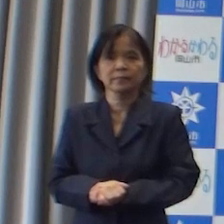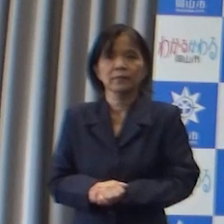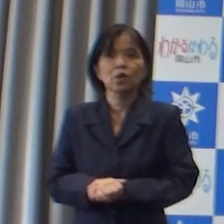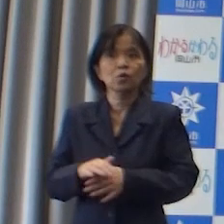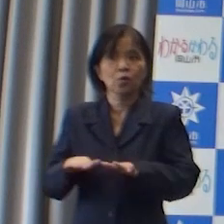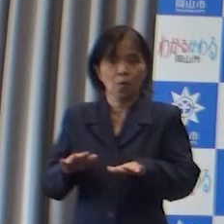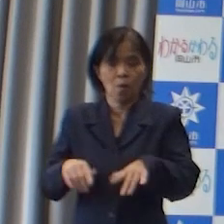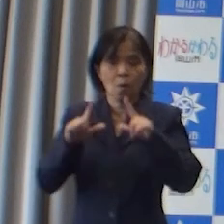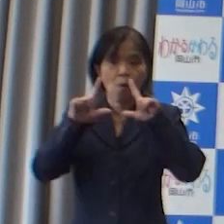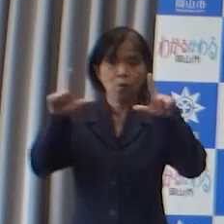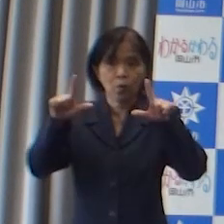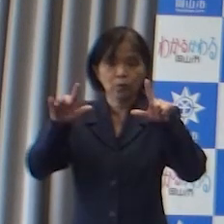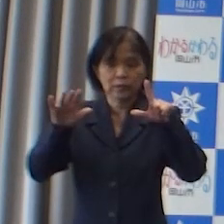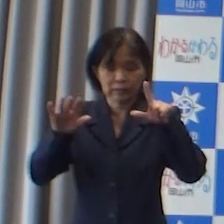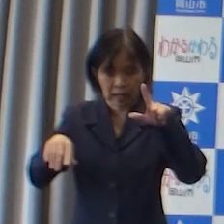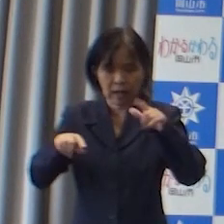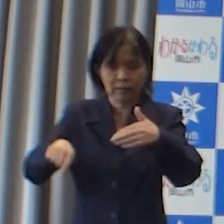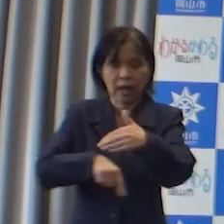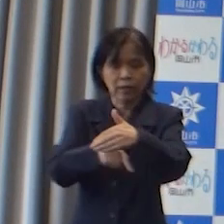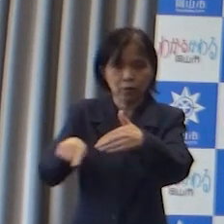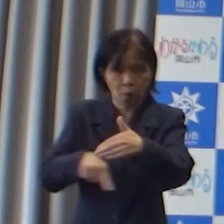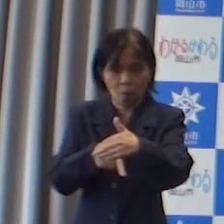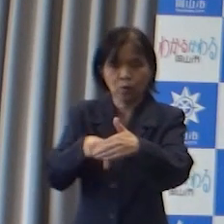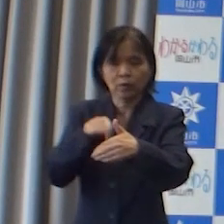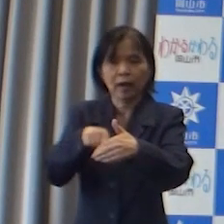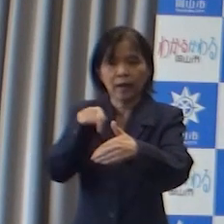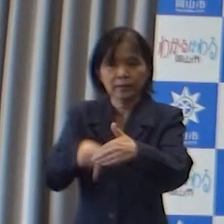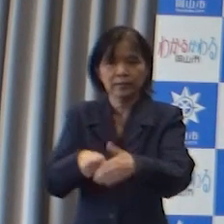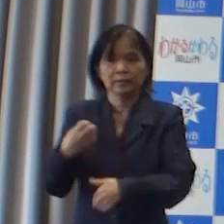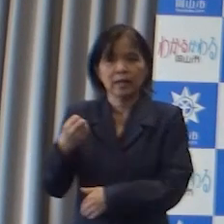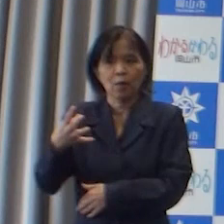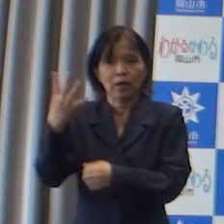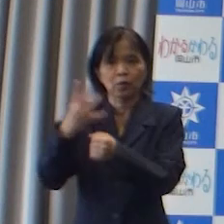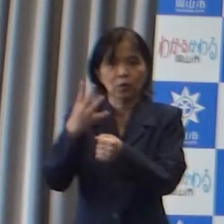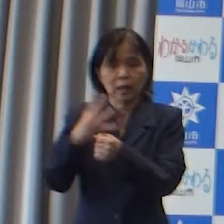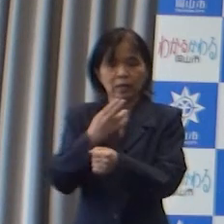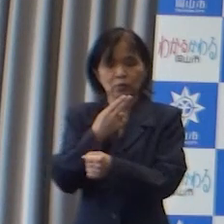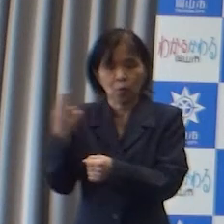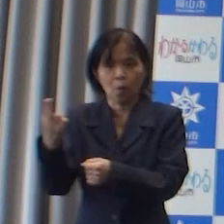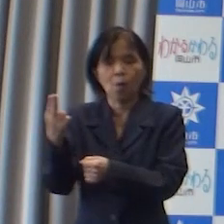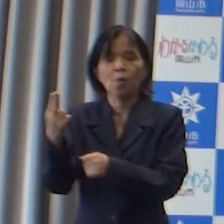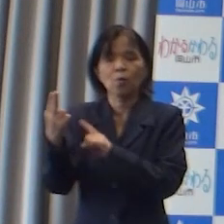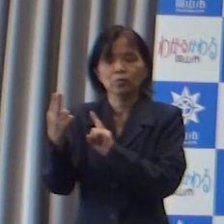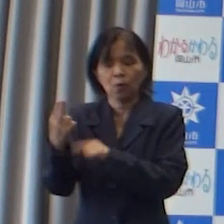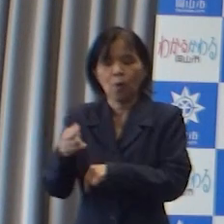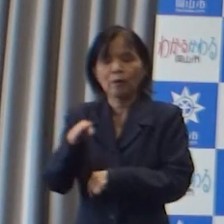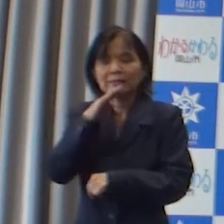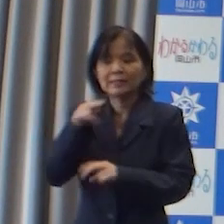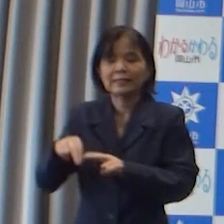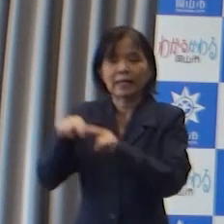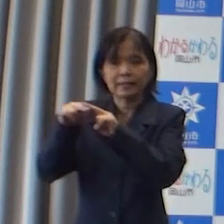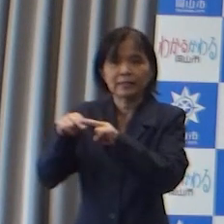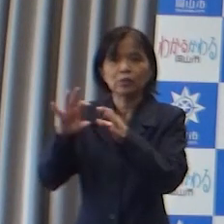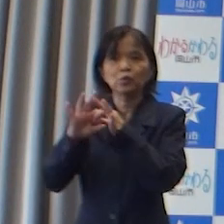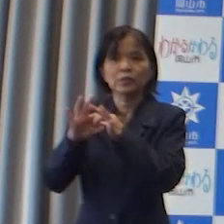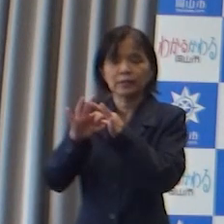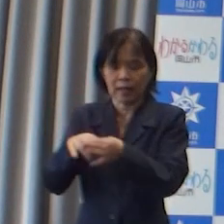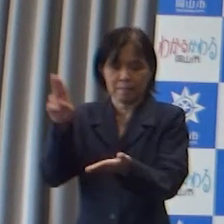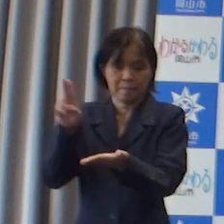本日報告した案件で、令和4年度の企業誘致活動の実績が確定いたし